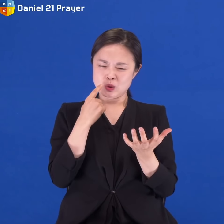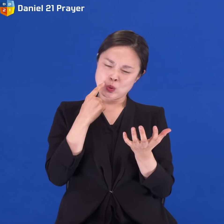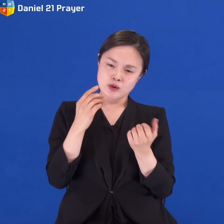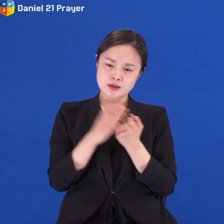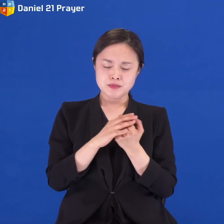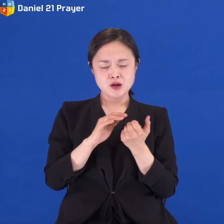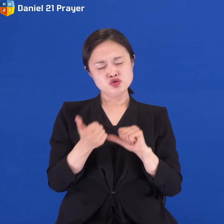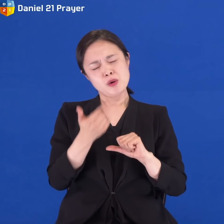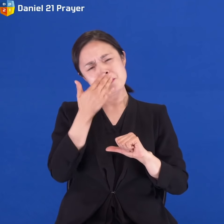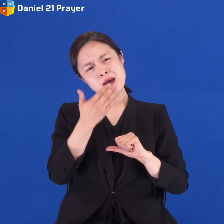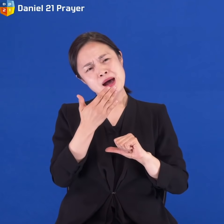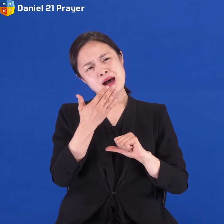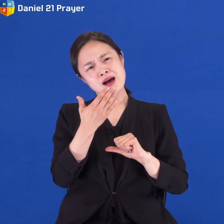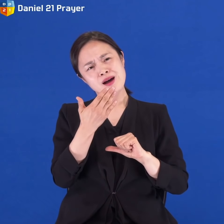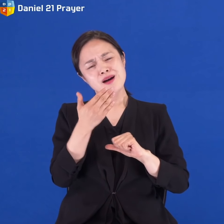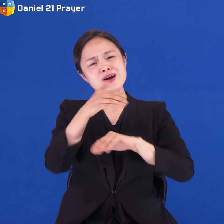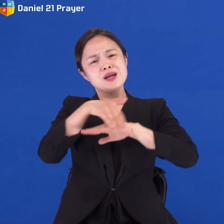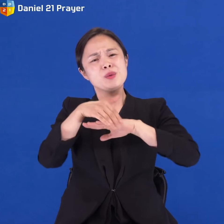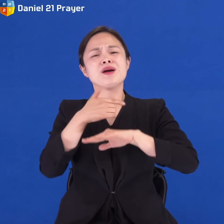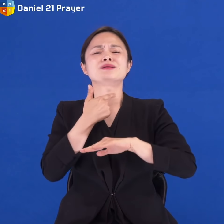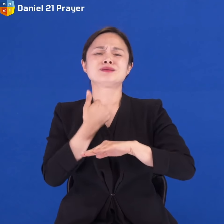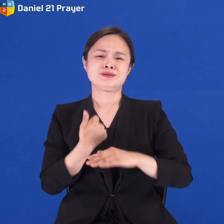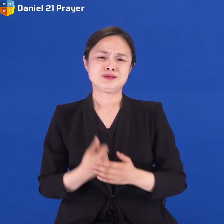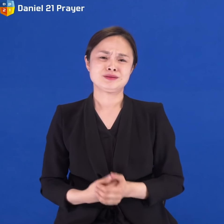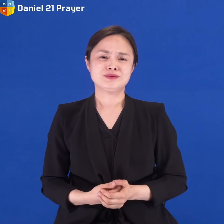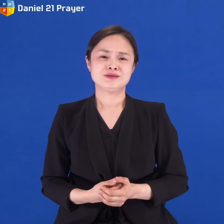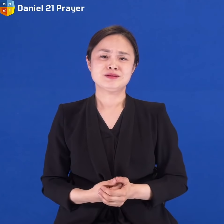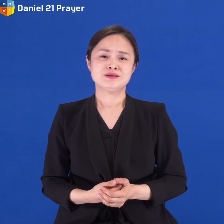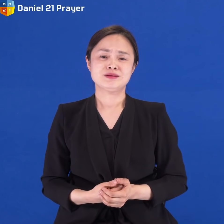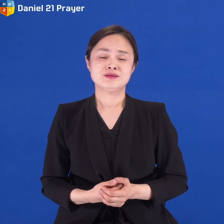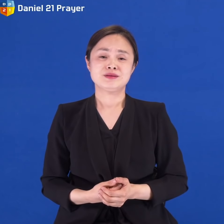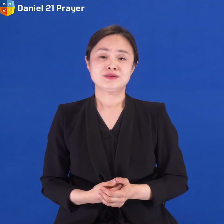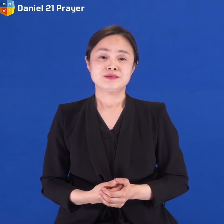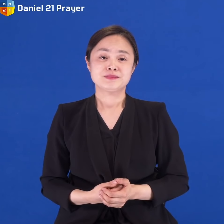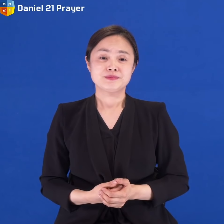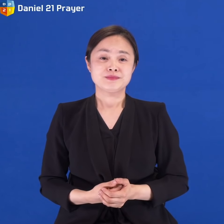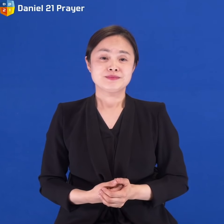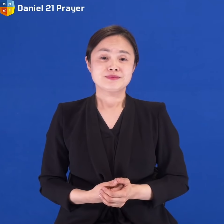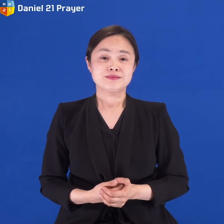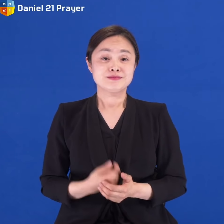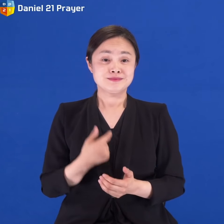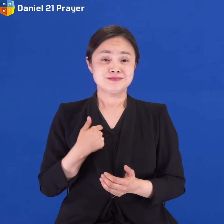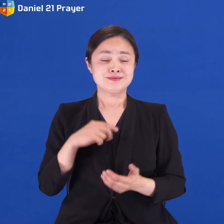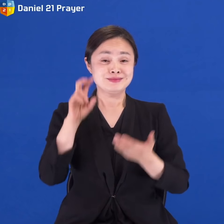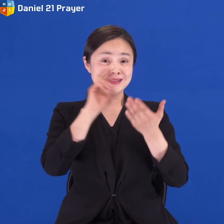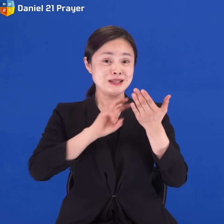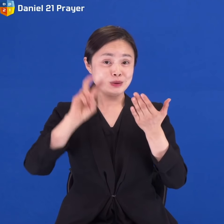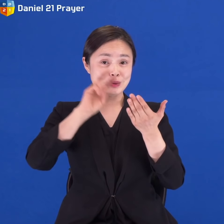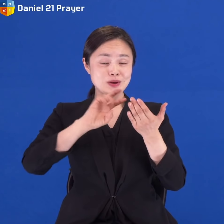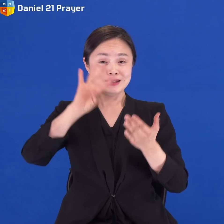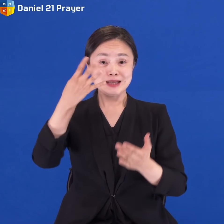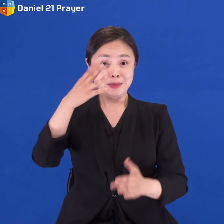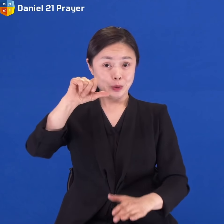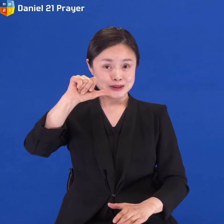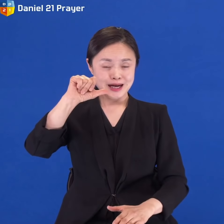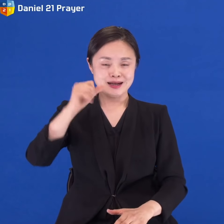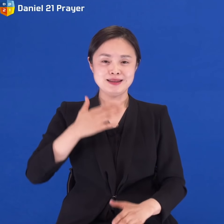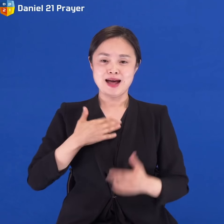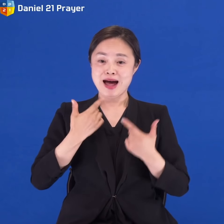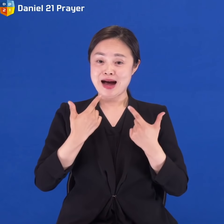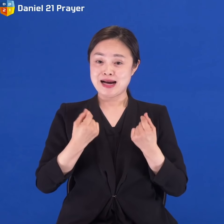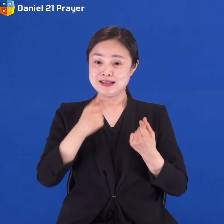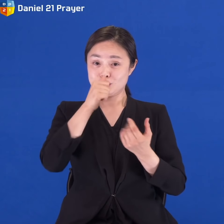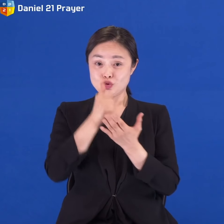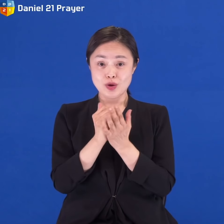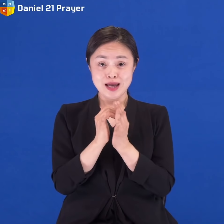저는 405장을 들으면서 저 난생 처음 들어본 찬송이거든요. 불러본 찬송이거든요. 제가 분명히 우리 아들을